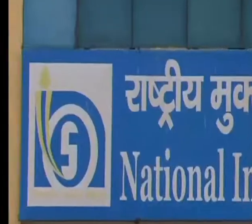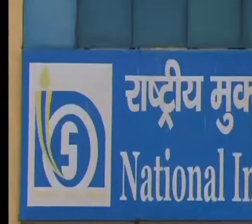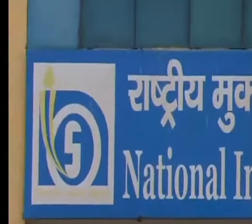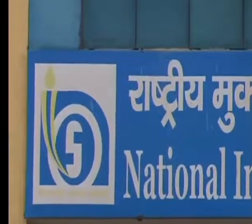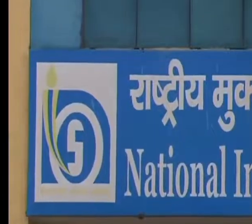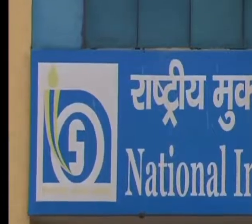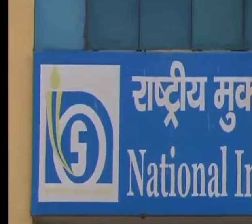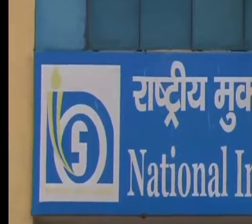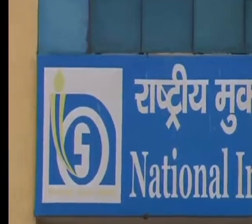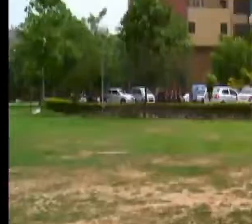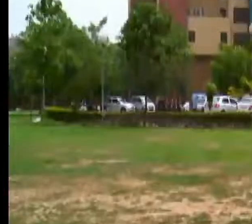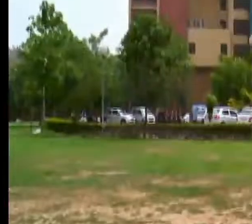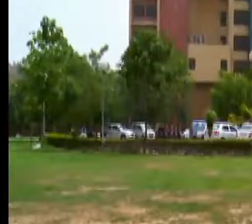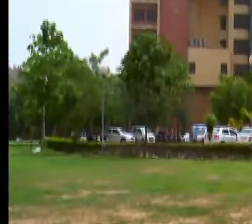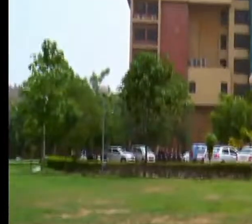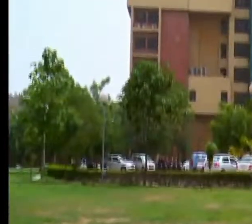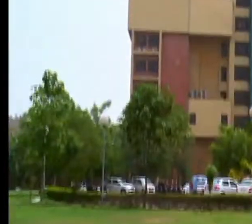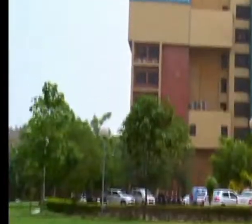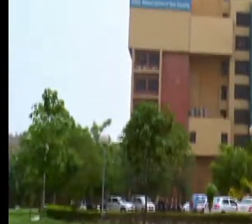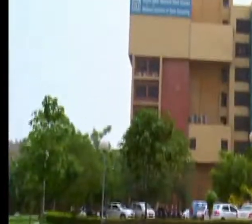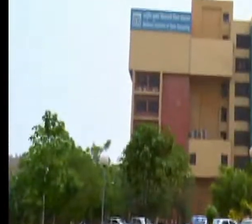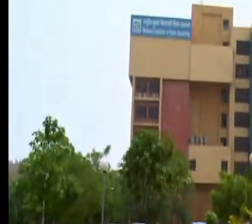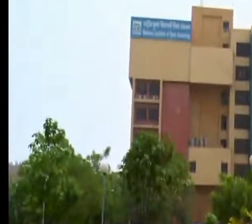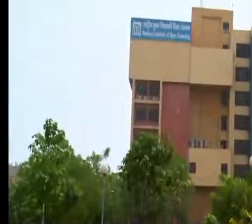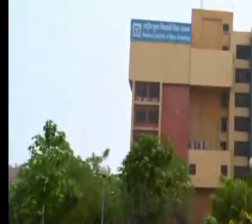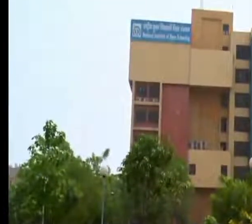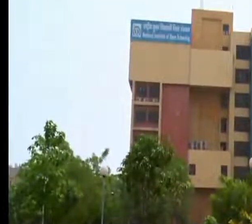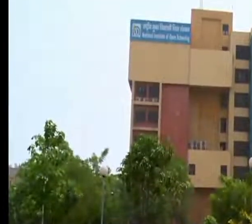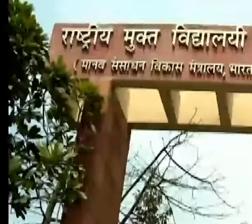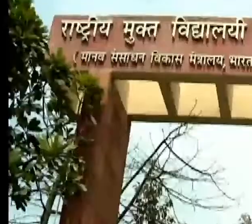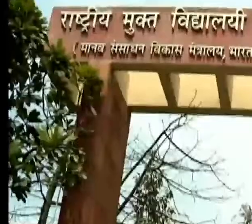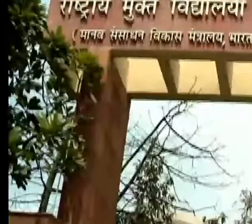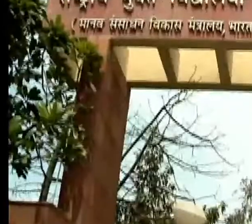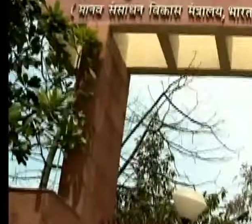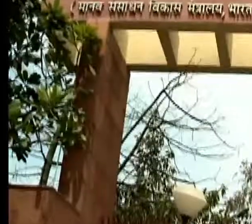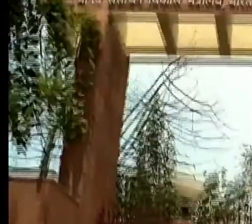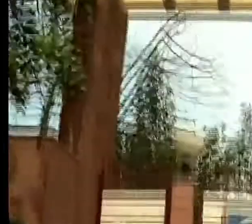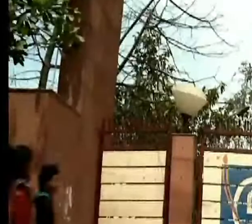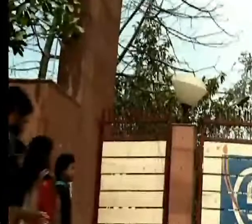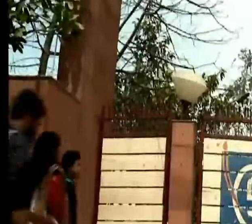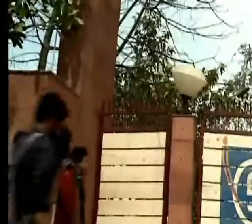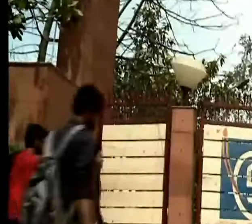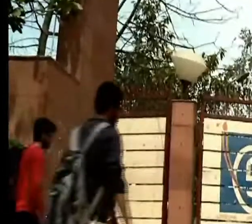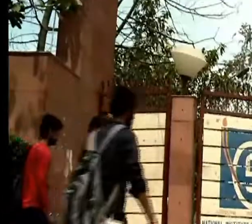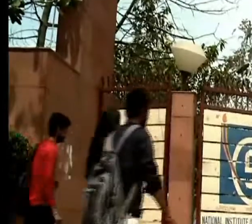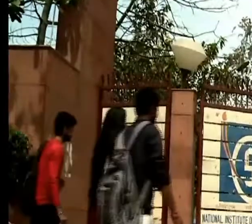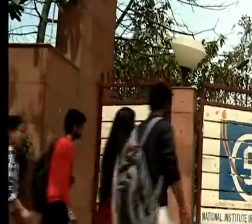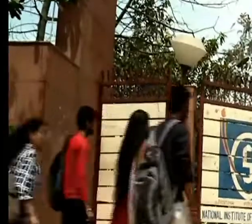राष्ट्रीय मुक्त विद्यालय का द्वार खुला सबकी